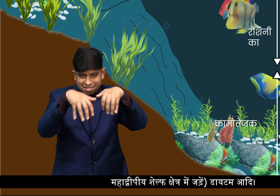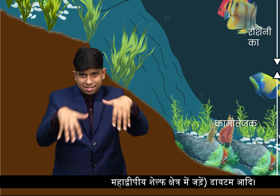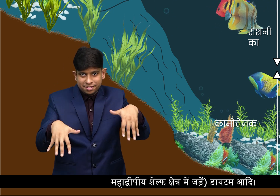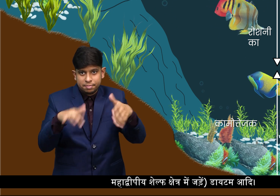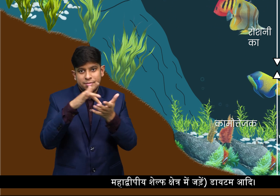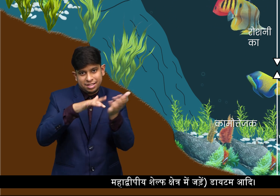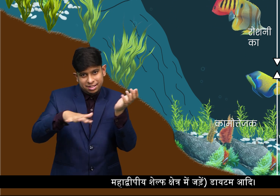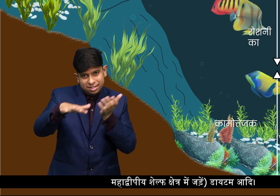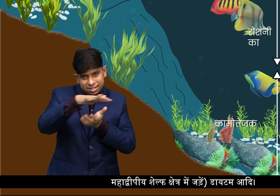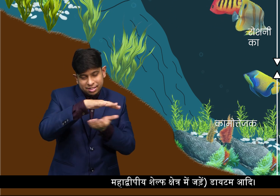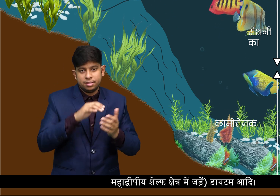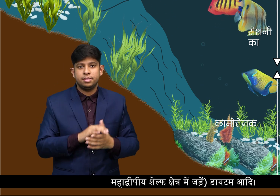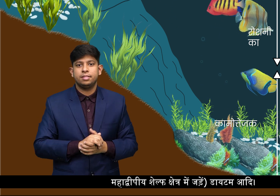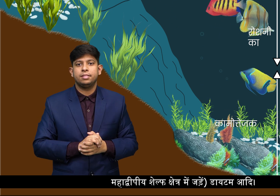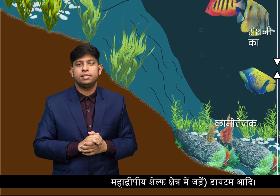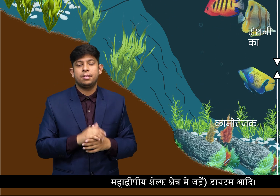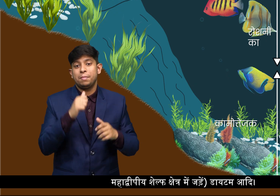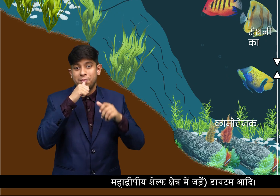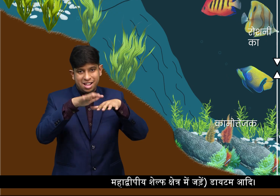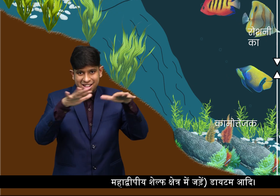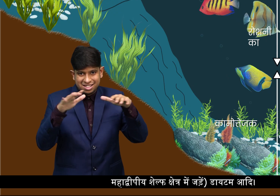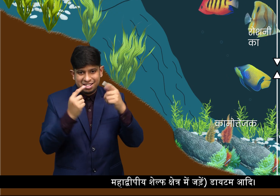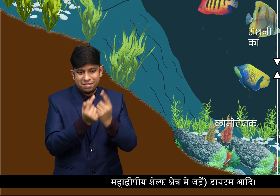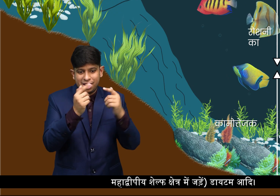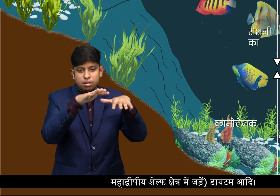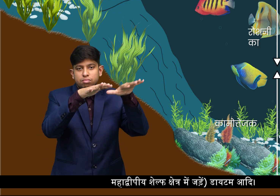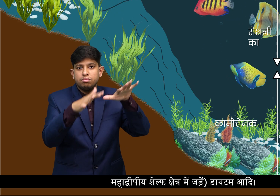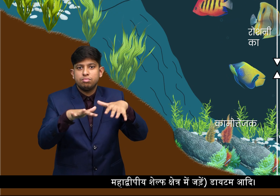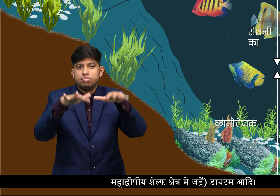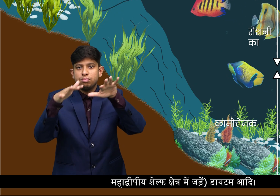महाद्वीपीय शेल्फ क्षेत्र में जुड़े डायटम आदि।